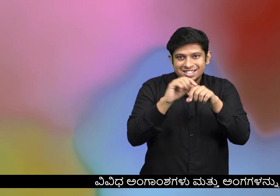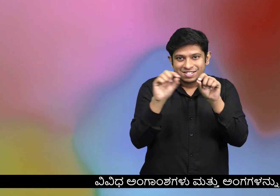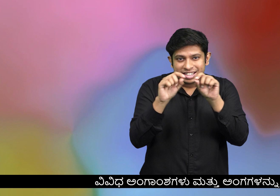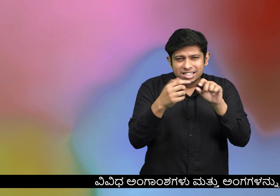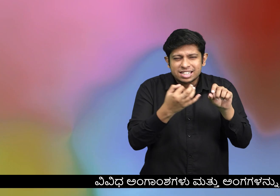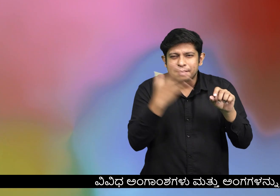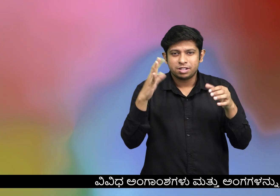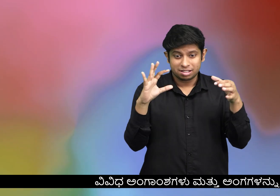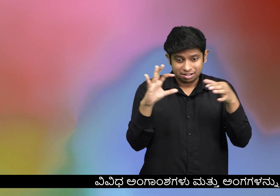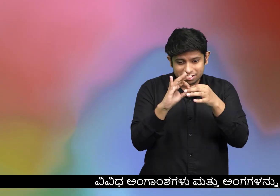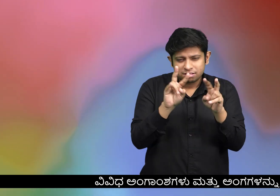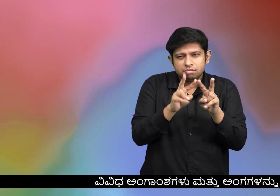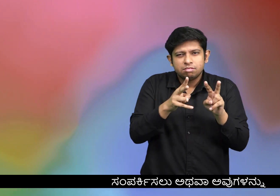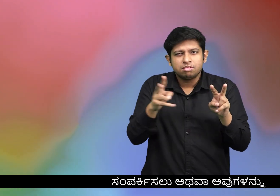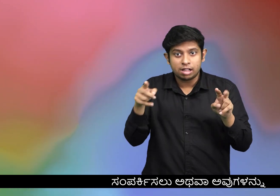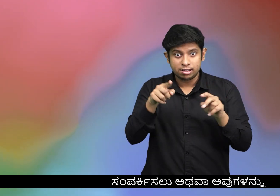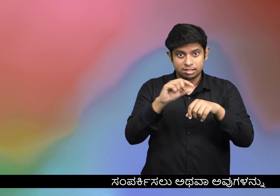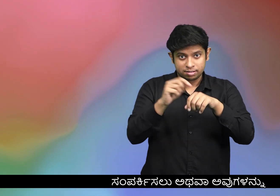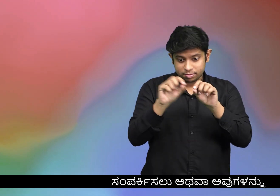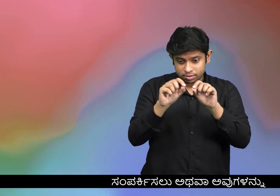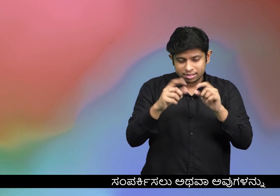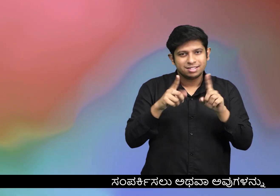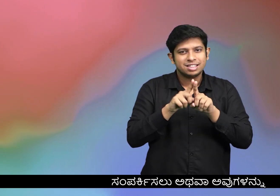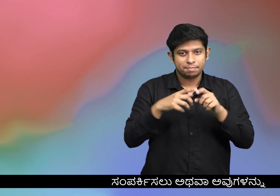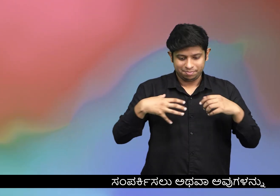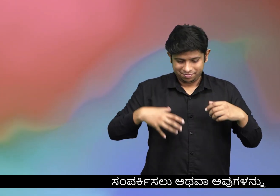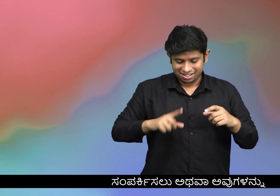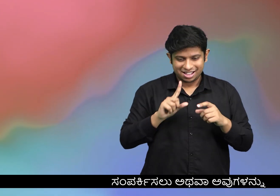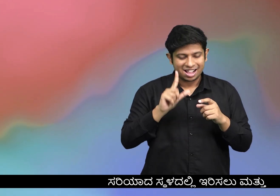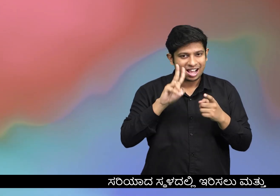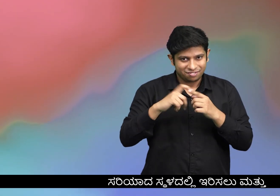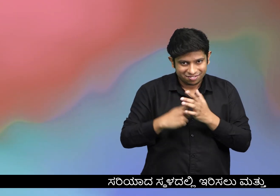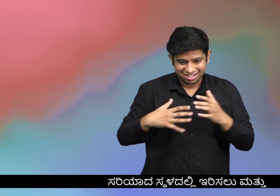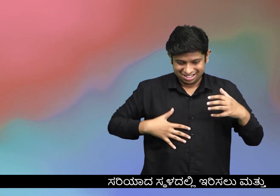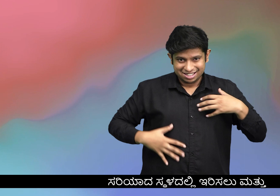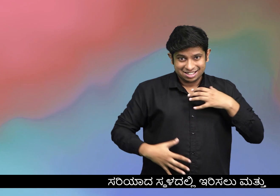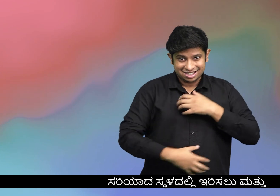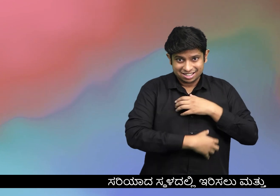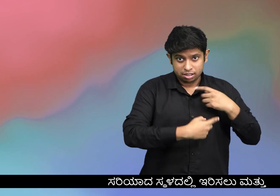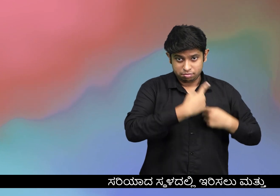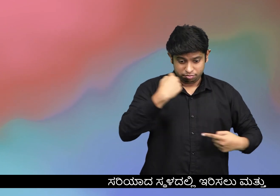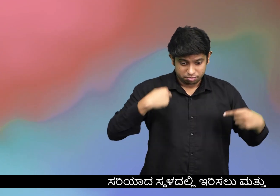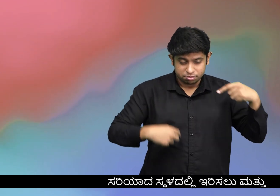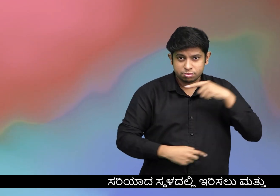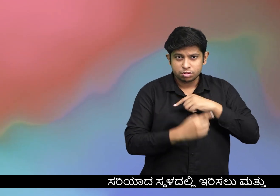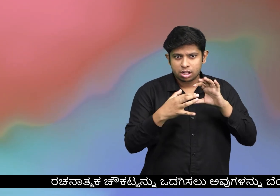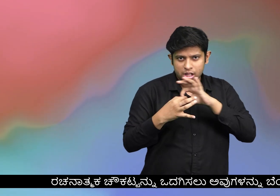ಮತ್ತು ಅಂಗಗಳನ್ನು ಸಂಪರ್ಕಿಸಲು ಅಥವಾ ಅವುಗಳನ್ನು ಸರಿಯಾದ ಸ್ಥಳದಲ್ಲಿ ಇರಿಸಲು ಮತ್ತು